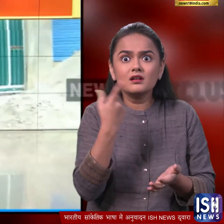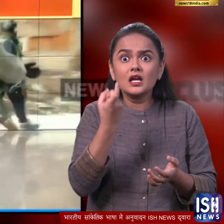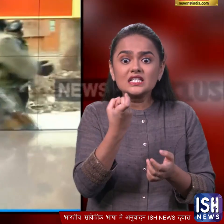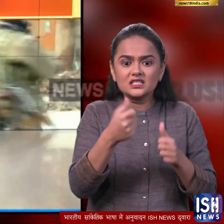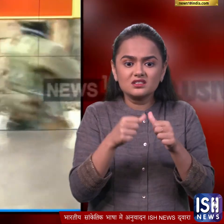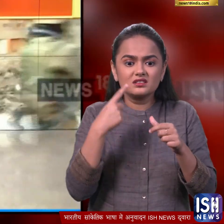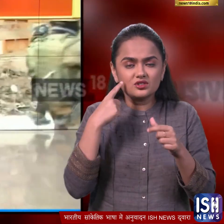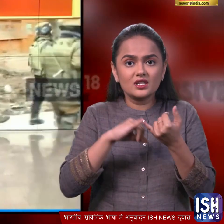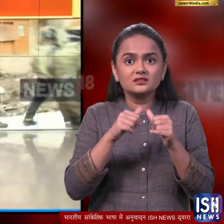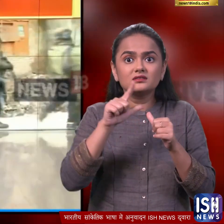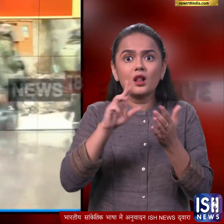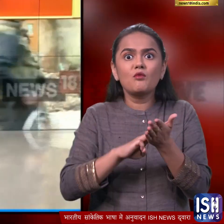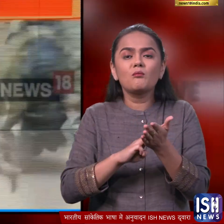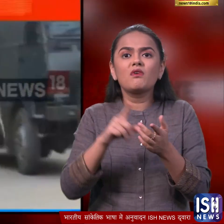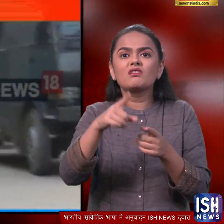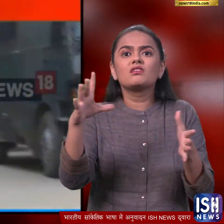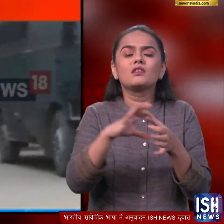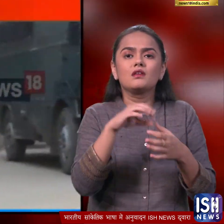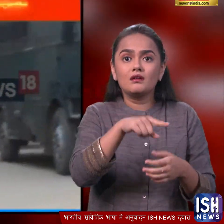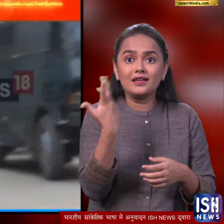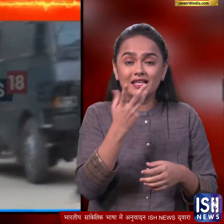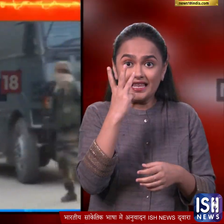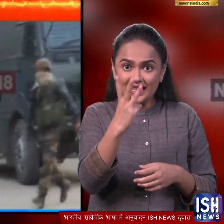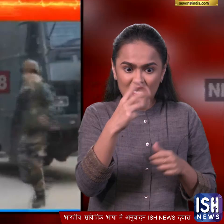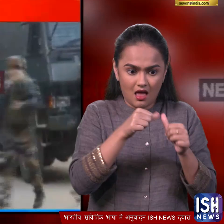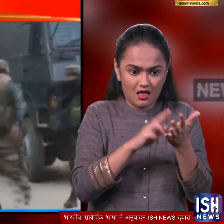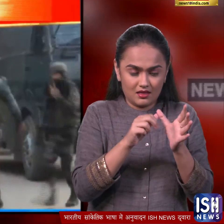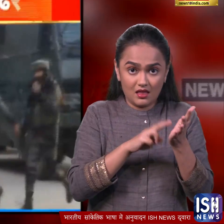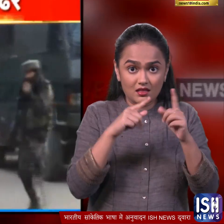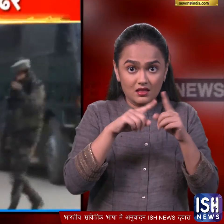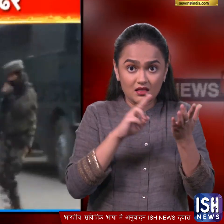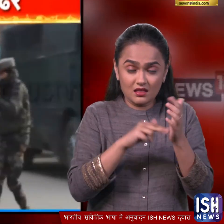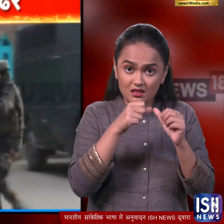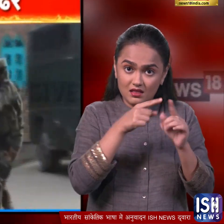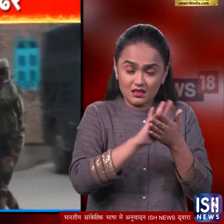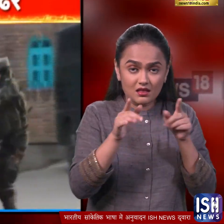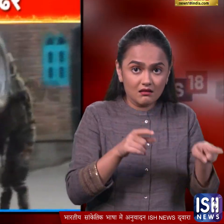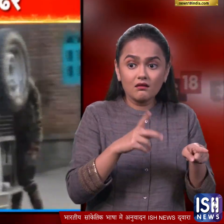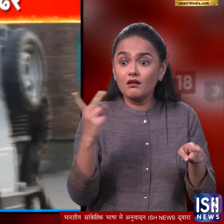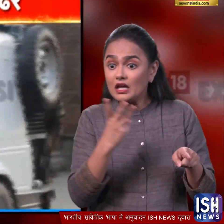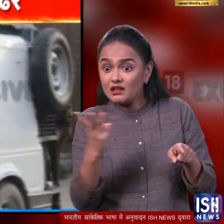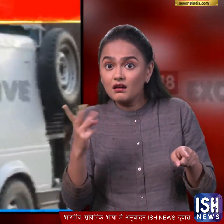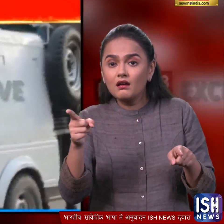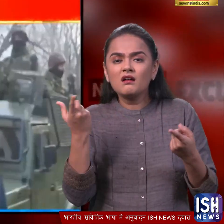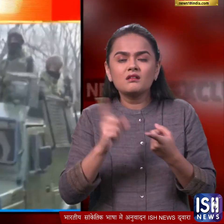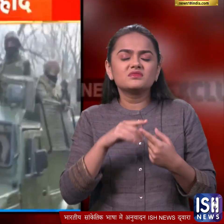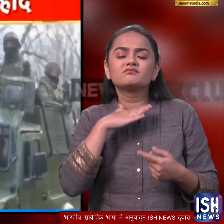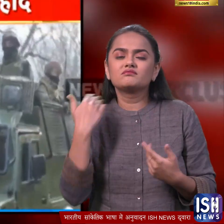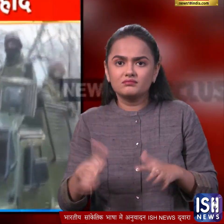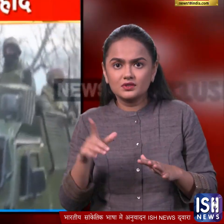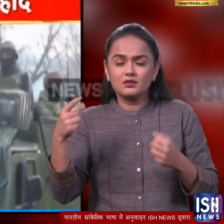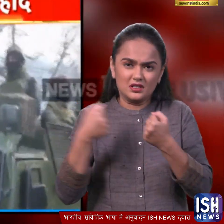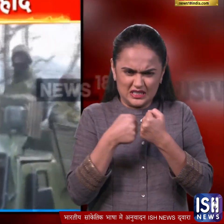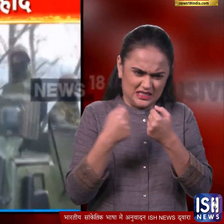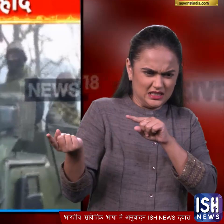वो जैश-ए-मोहम्मद से जुड़े थे, जिनमें 3 अनंतनाग और 3 कुलगाम में अपनी जान से हाथ धो बैठे। मुठभेड़